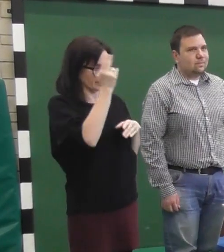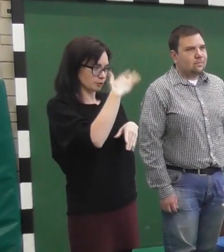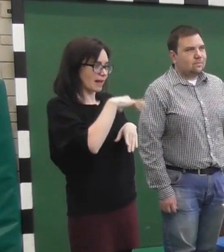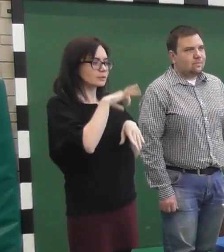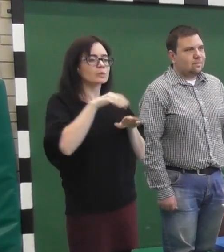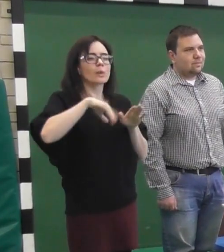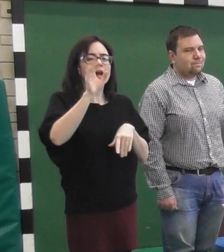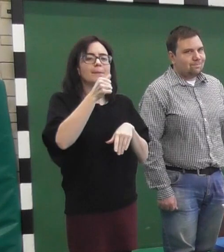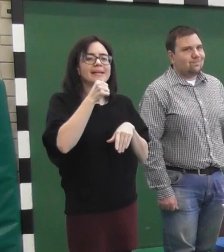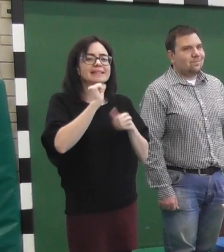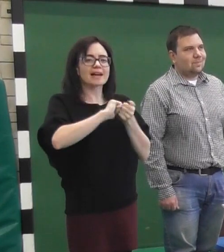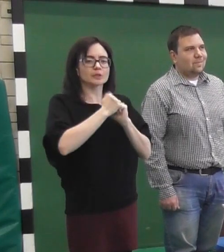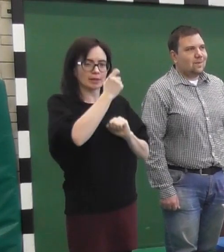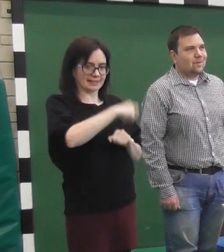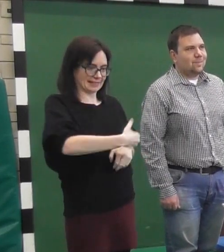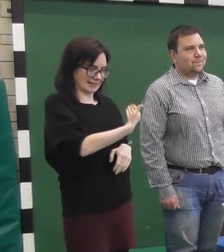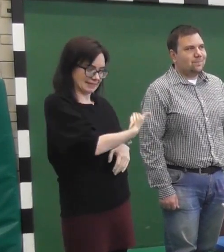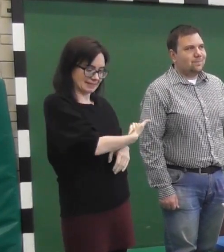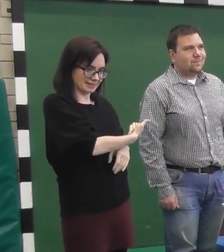Péter történészt.